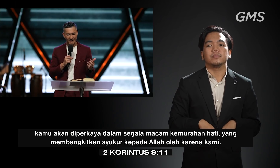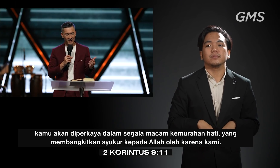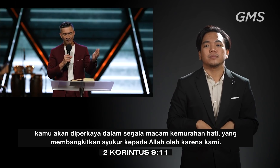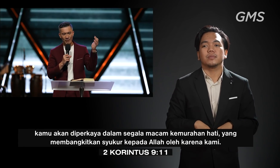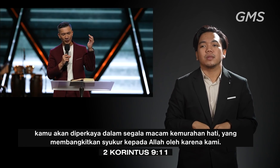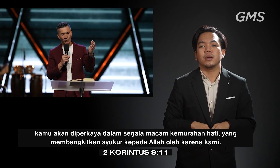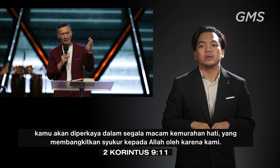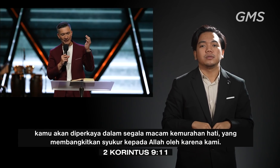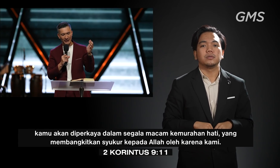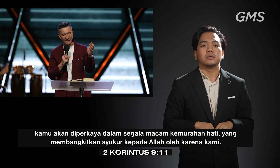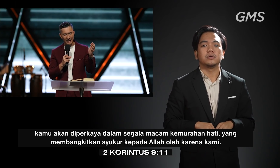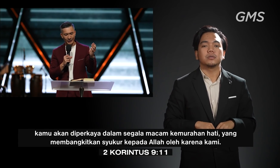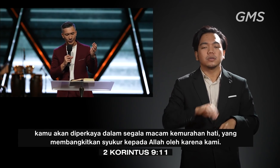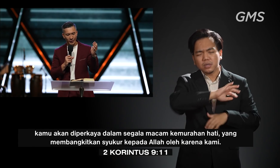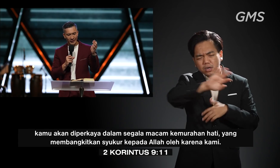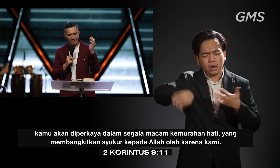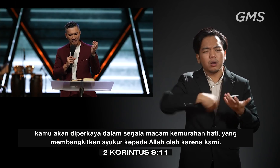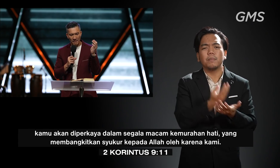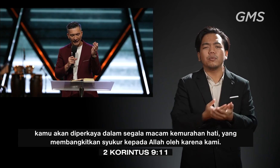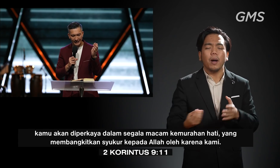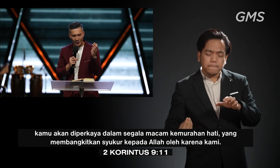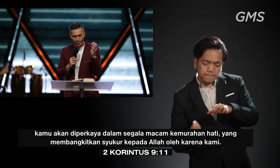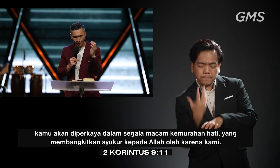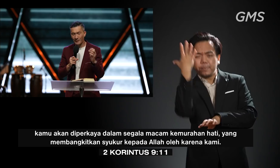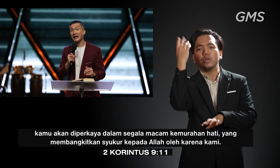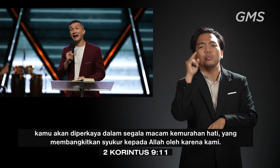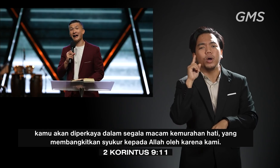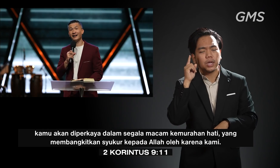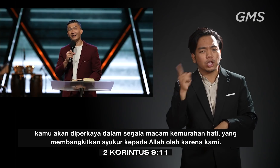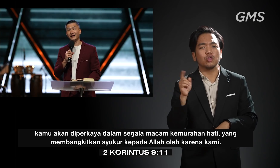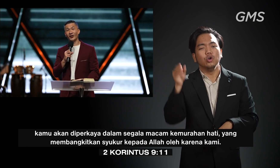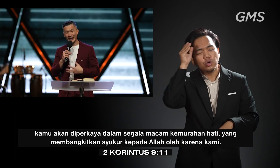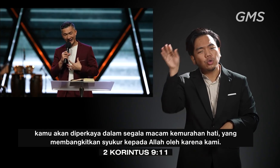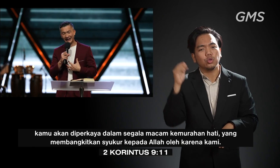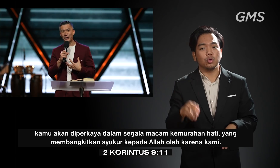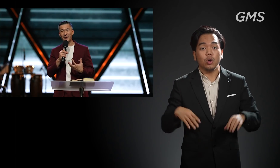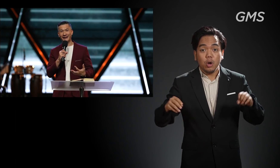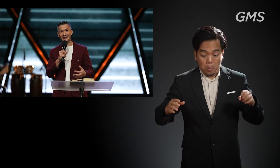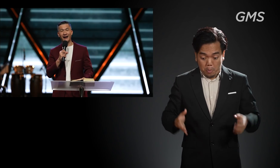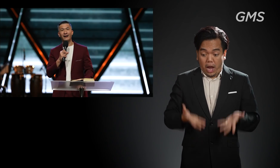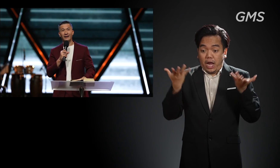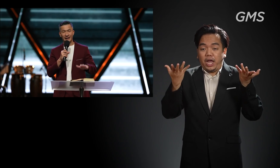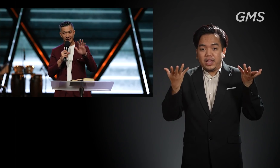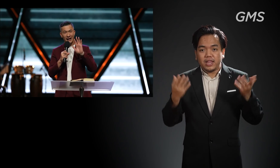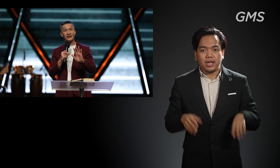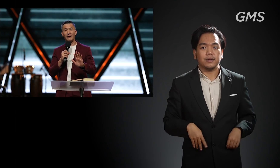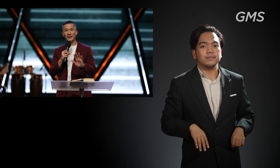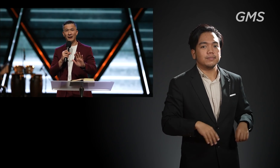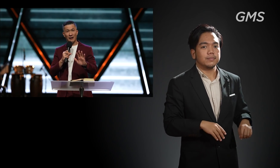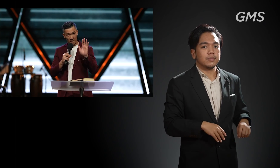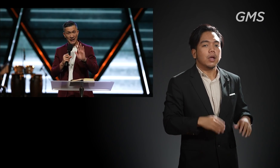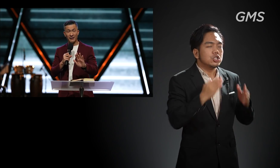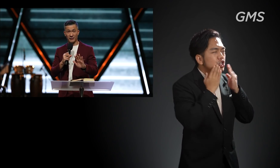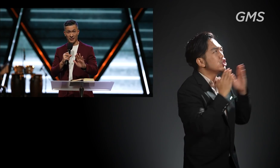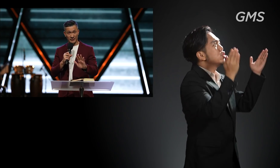sekali. Semua pertumbuhan pelipat gandaan itu demi membangkitkan syukur kepada Allah. Oleh karena kehidupan kita yang sangat